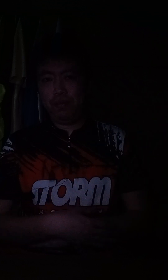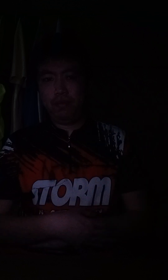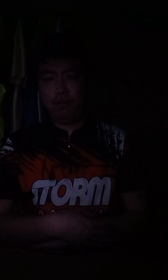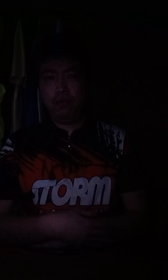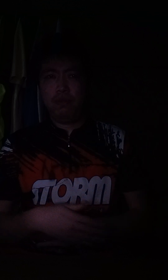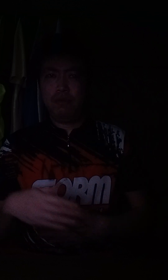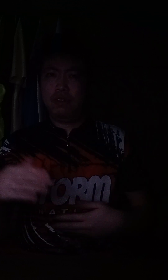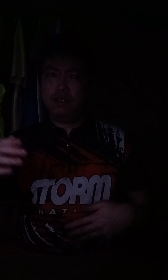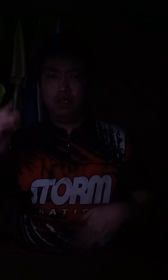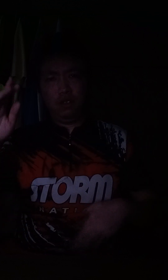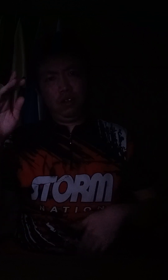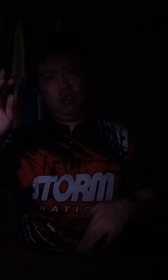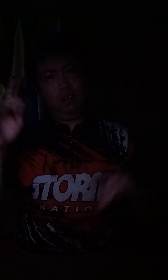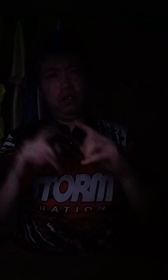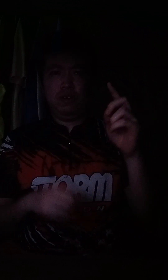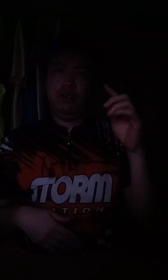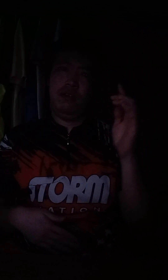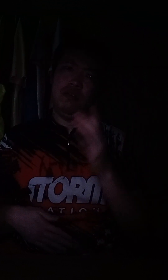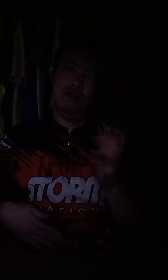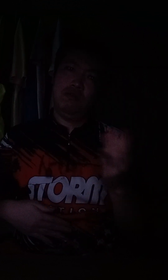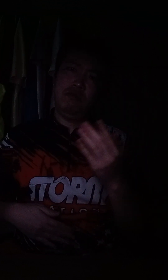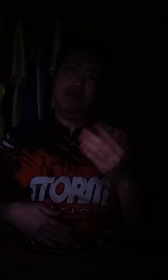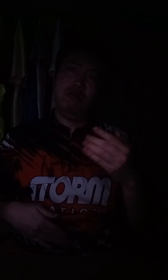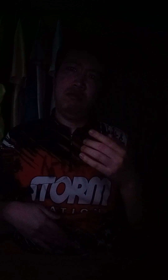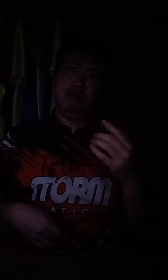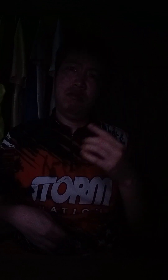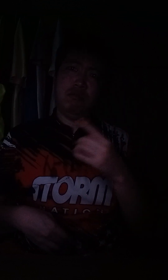현수는 내일 모레 중학교 고등학교 가면 누가 가르치?